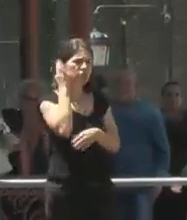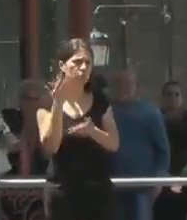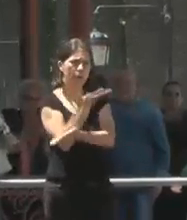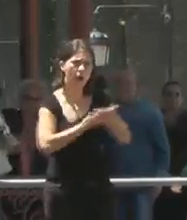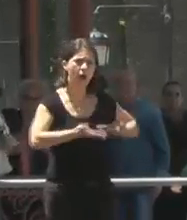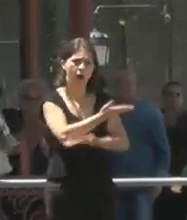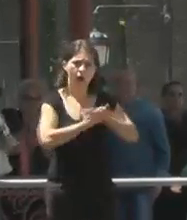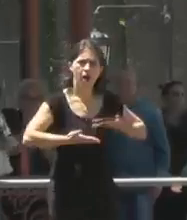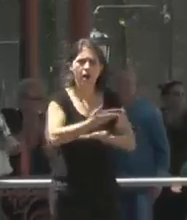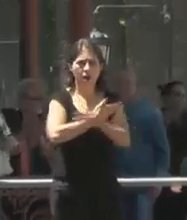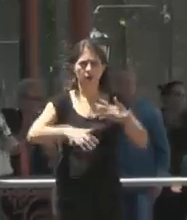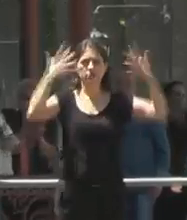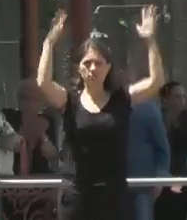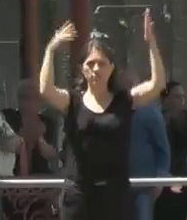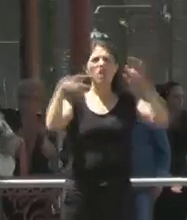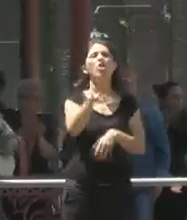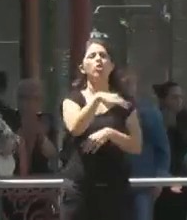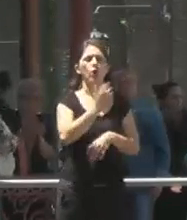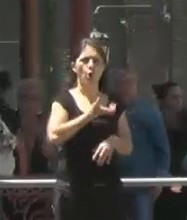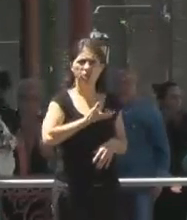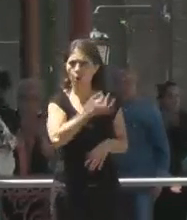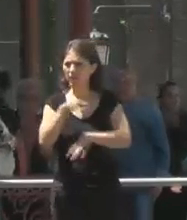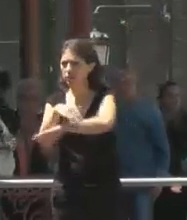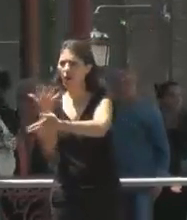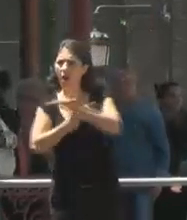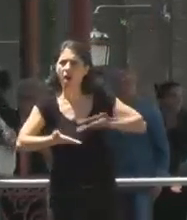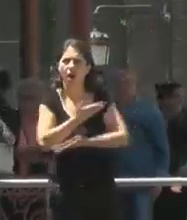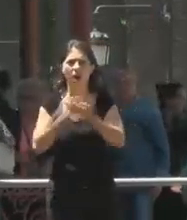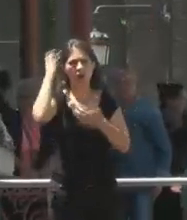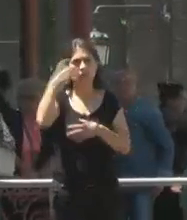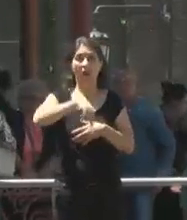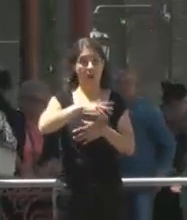dentro do concello e cooperando na rúa. Iso é o que temos agora na Coruña.